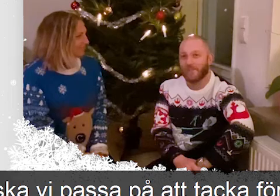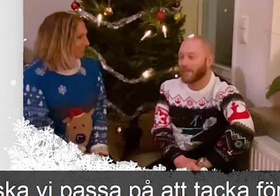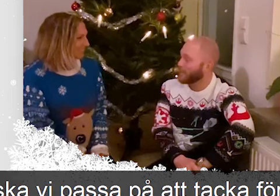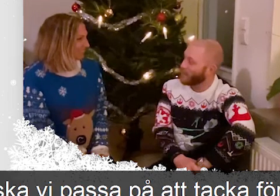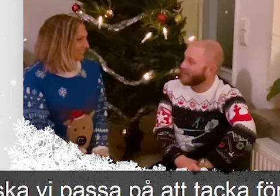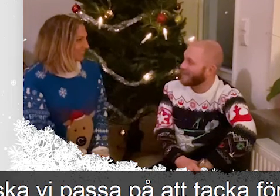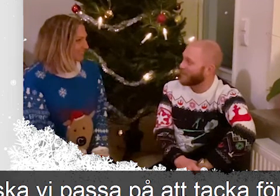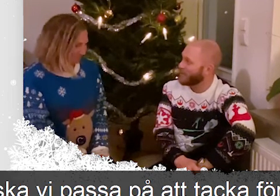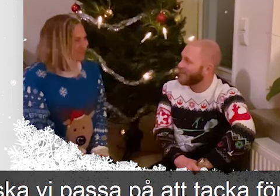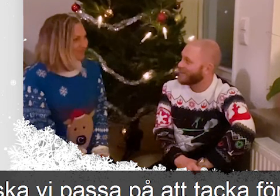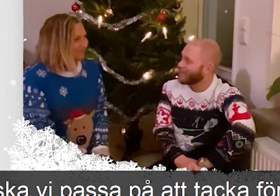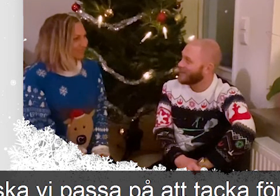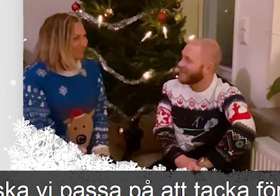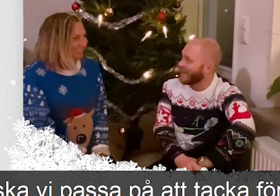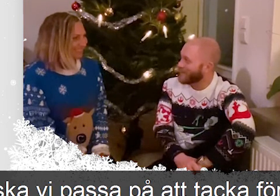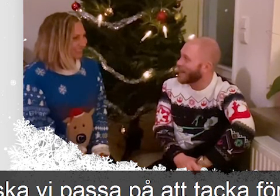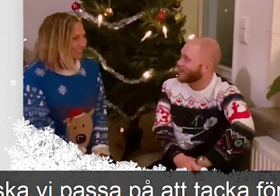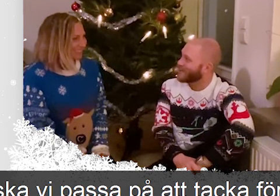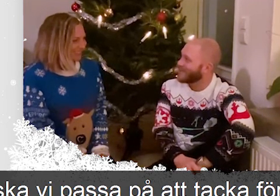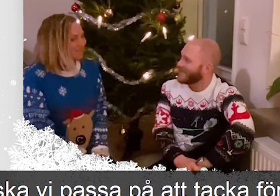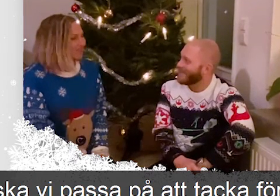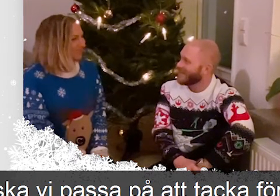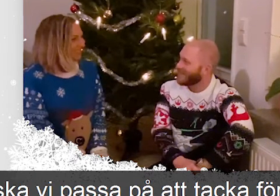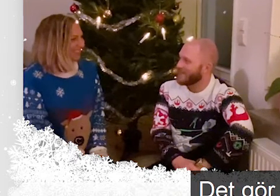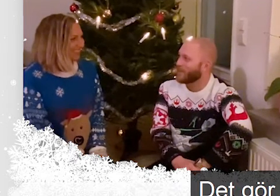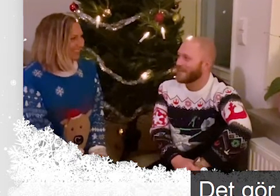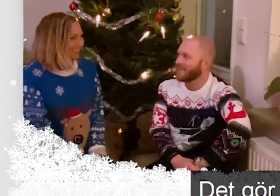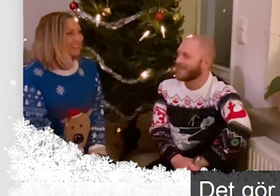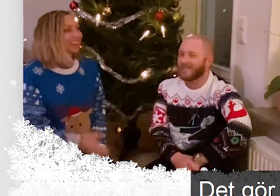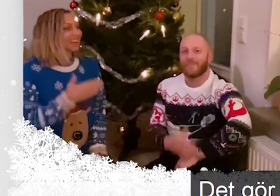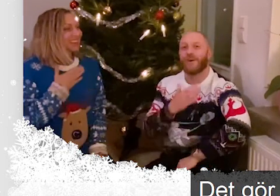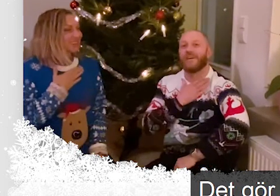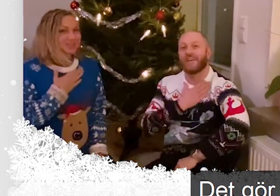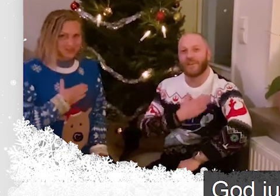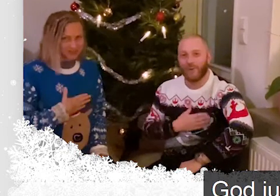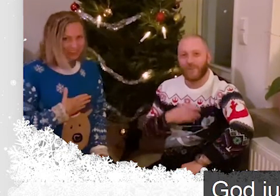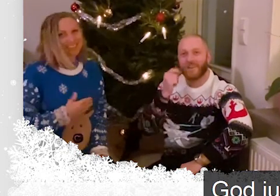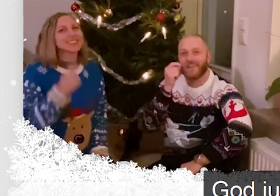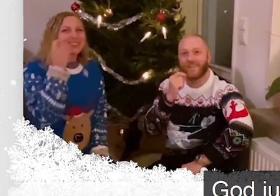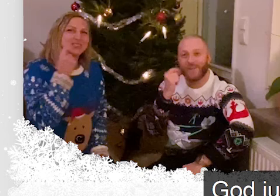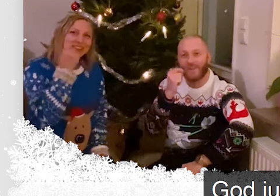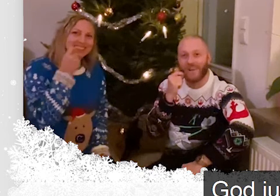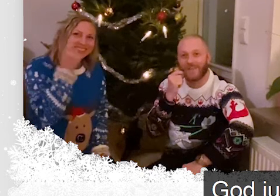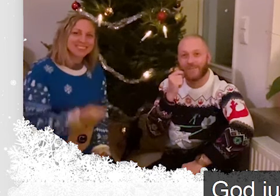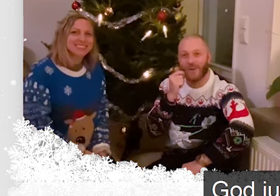passa på att tacka för att de har hängt med oss. Ja. Det gör vi. Så. God jul! Ha det